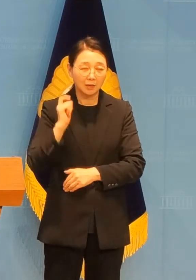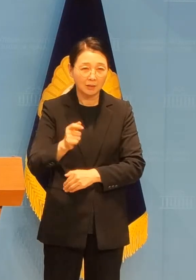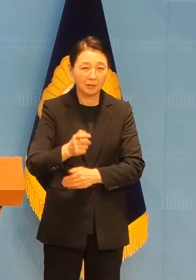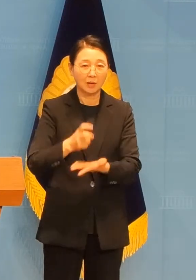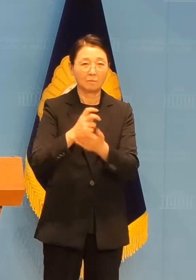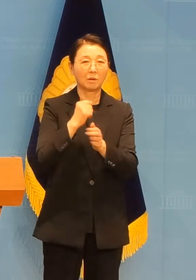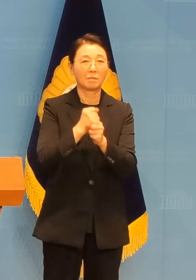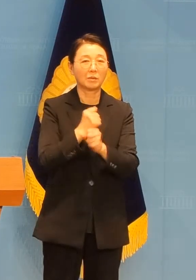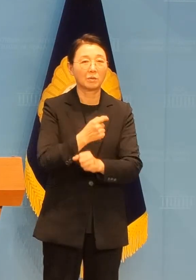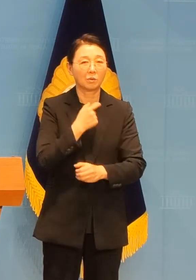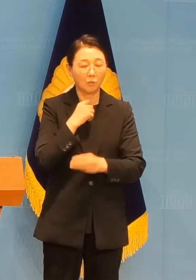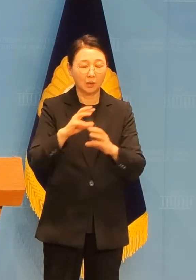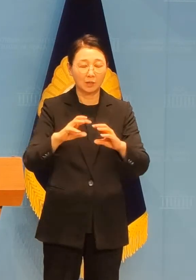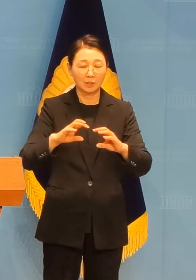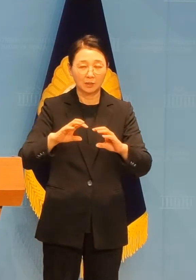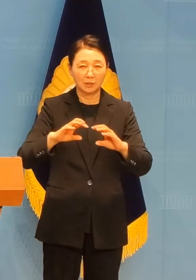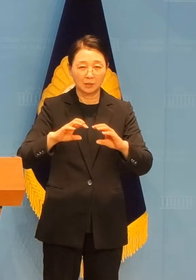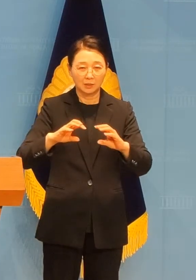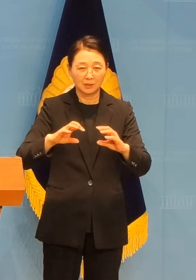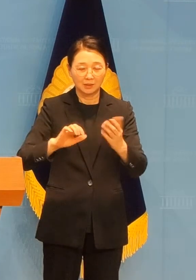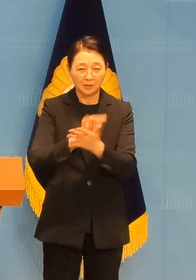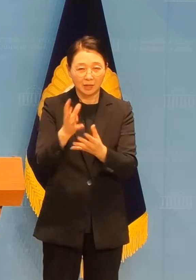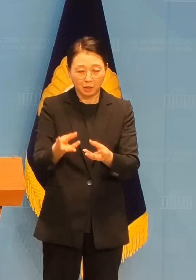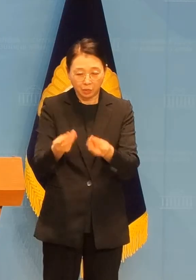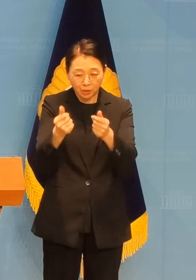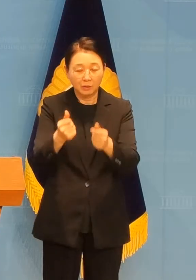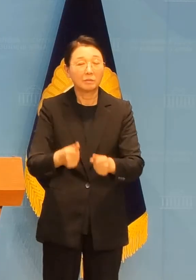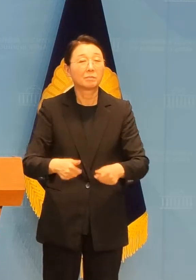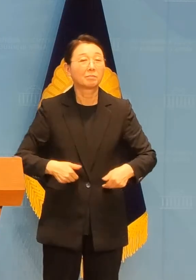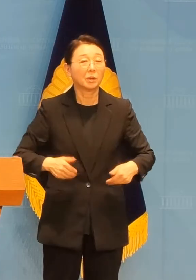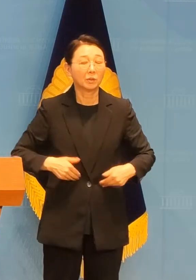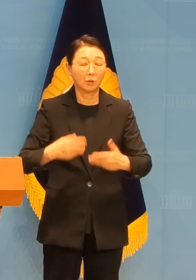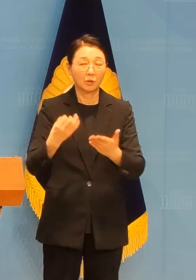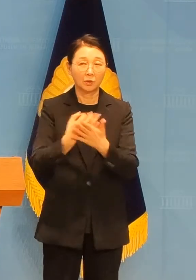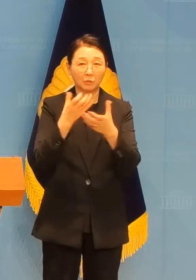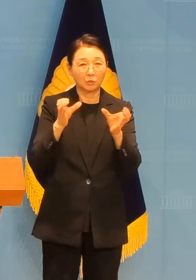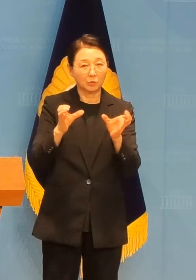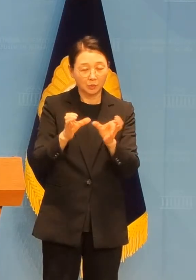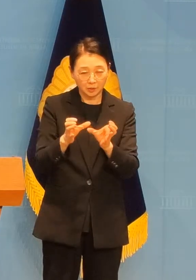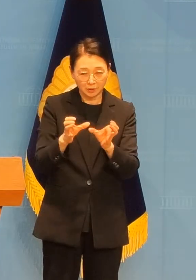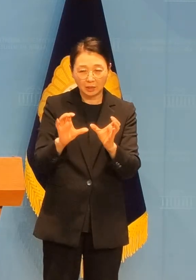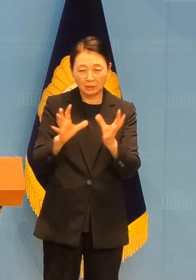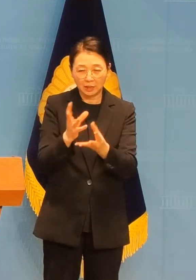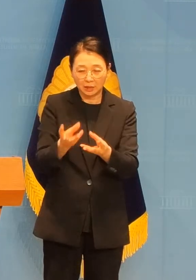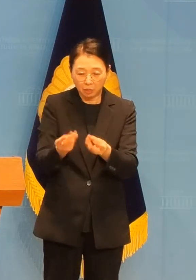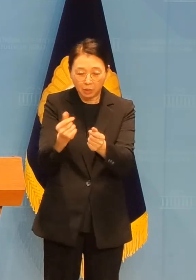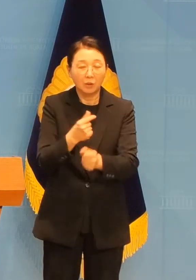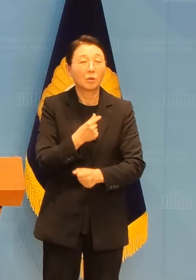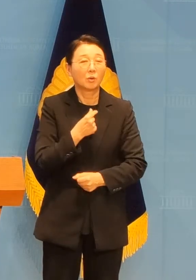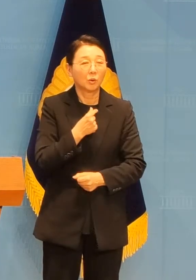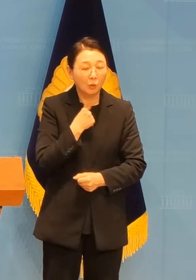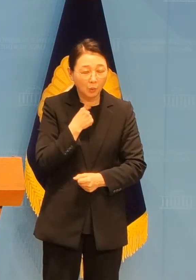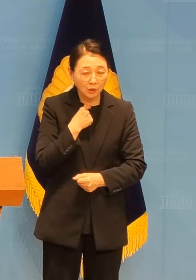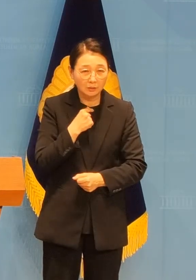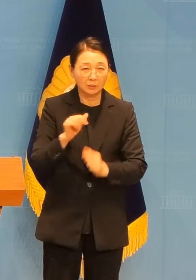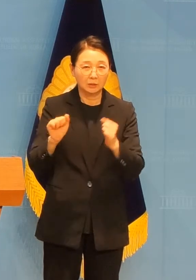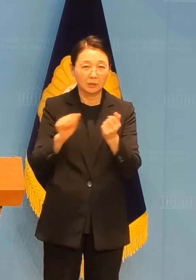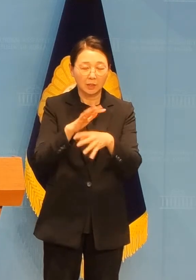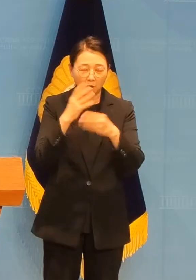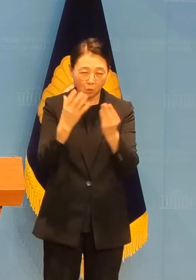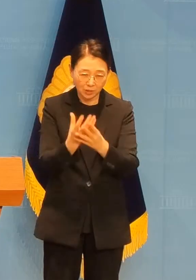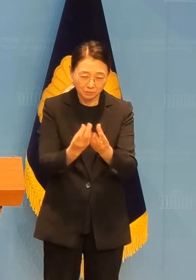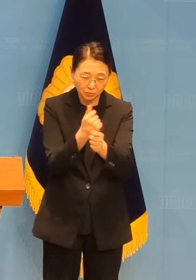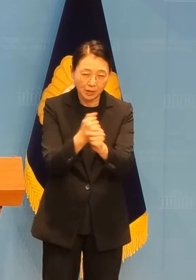조치로 내란 세력 발본색원합시다. 기본소득당은 내란 세력을 완전 청산하여 내란 완전 종식을 이룰